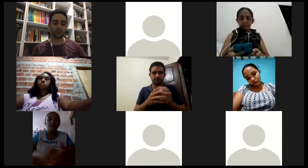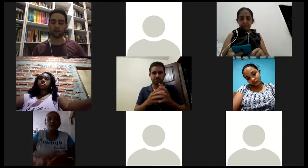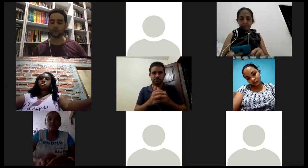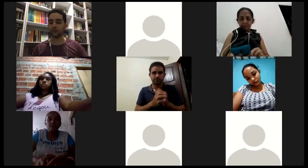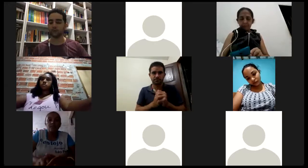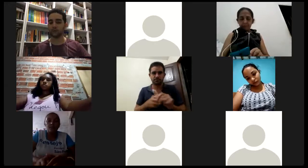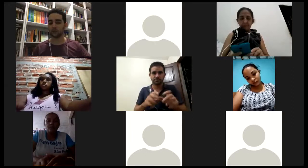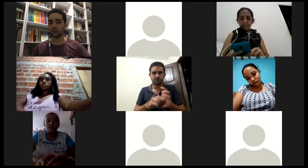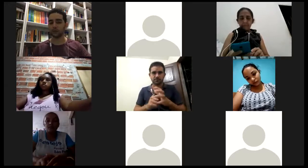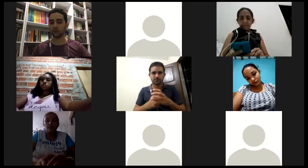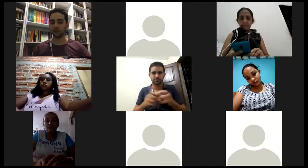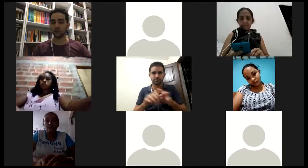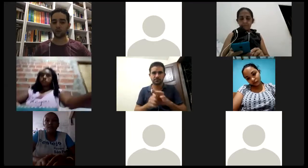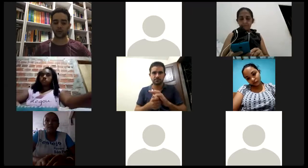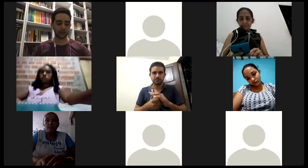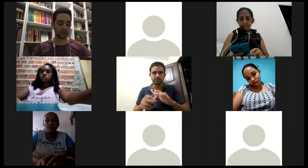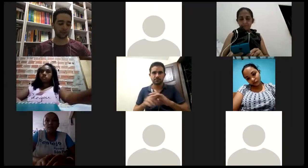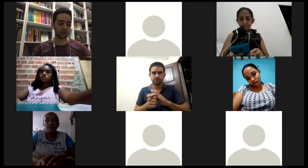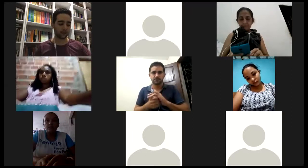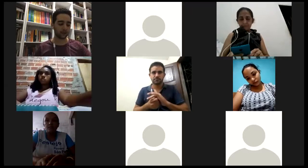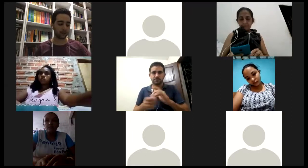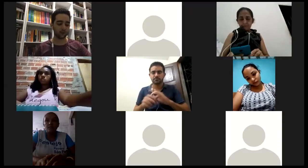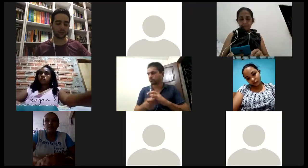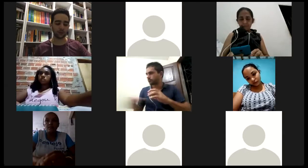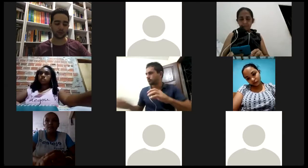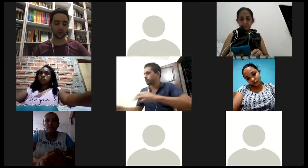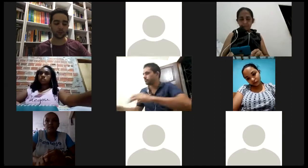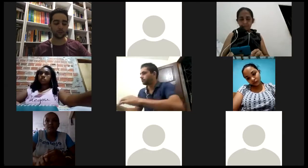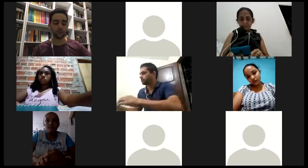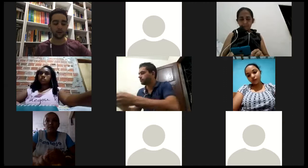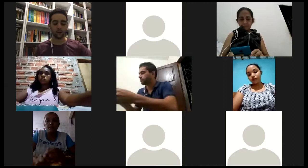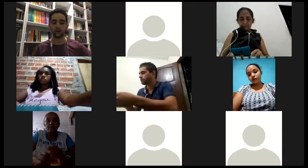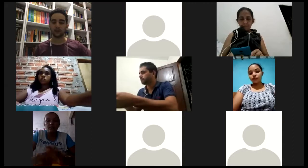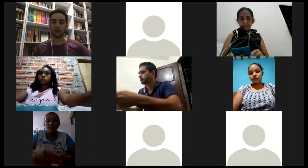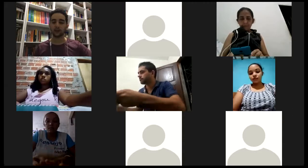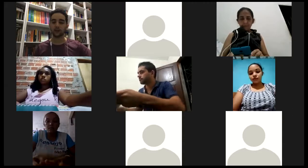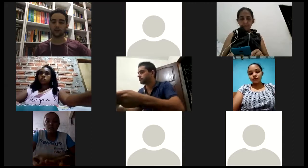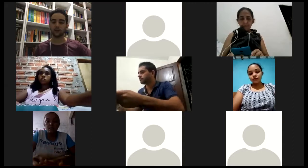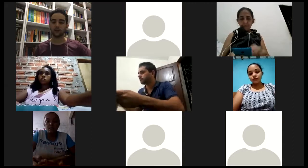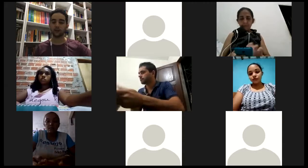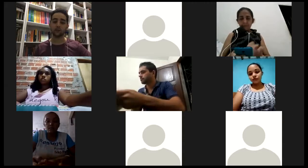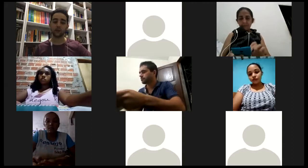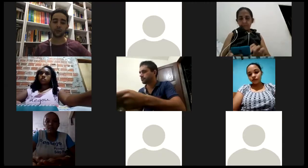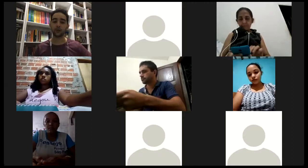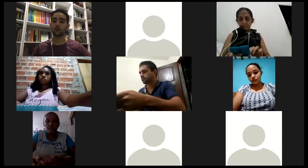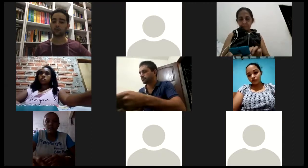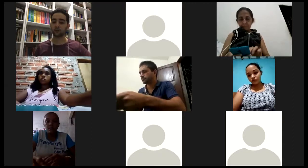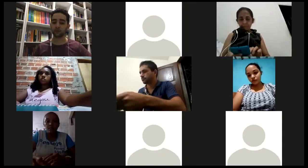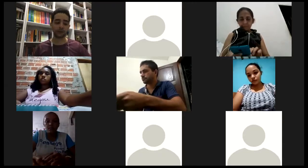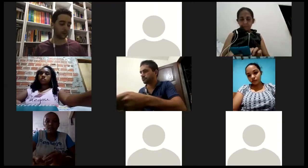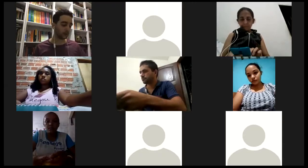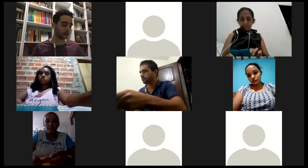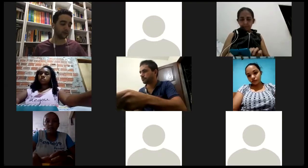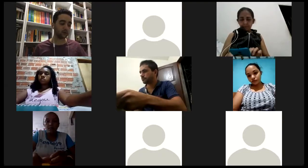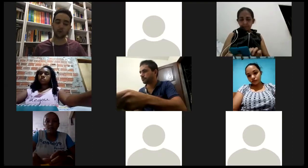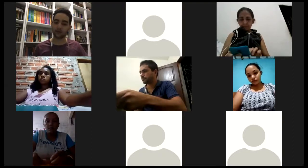Na apostila de vocês, a gente trabalhou com ela na terça-feira, para quem não pôde assistir. Na terça-feira, a gente trabalhou com a apostila, com a estrutura da